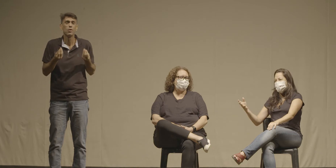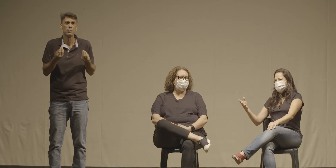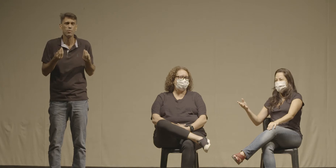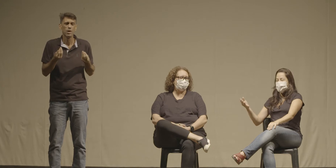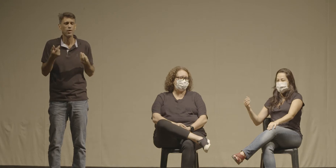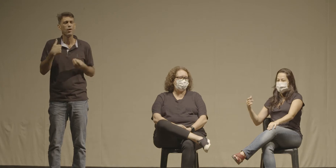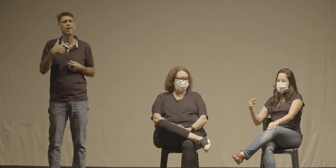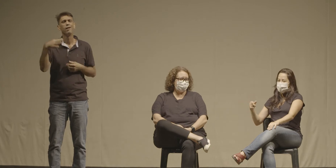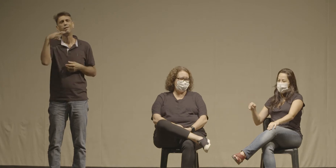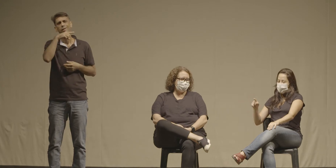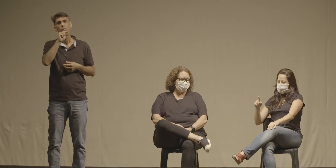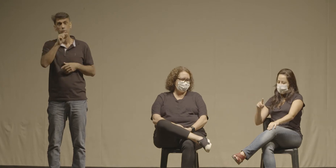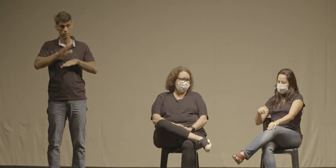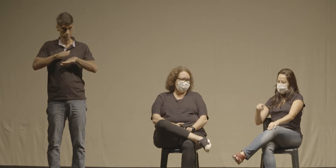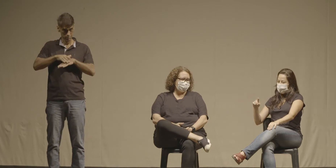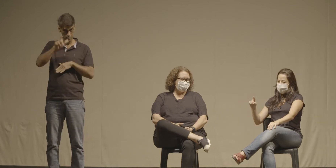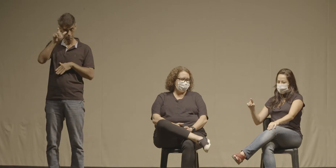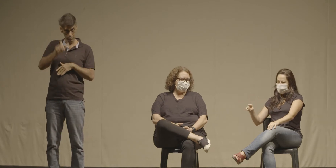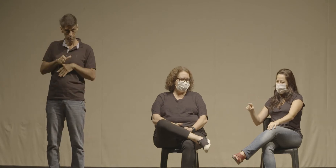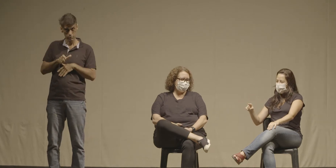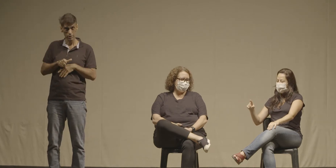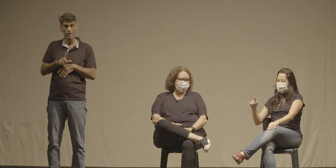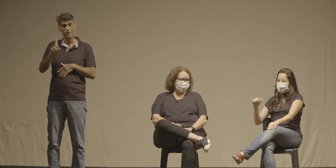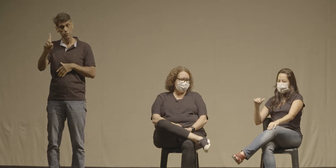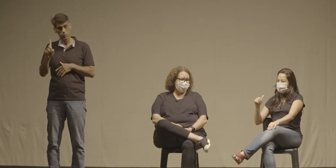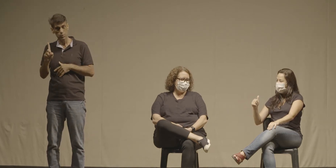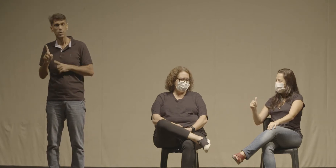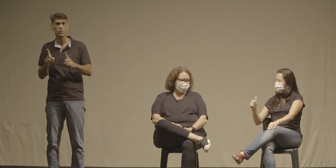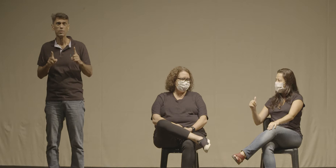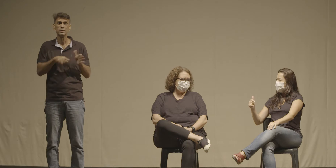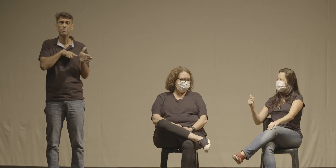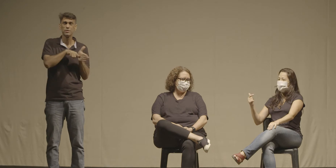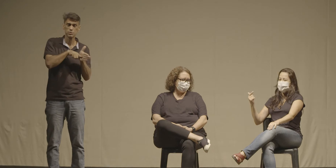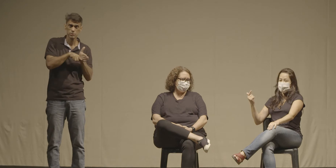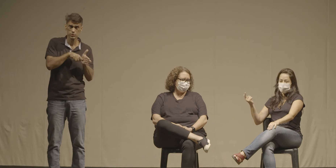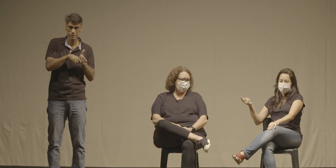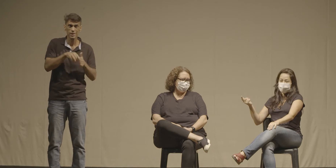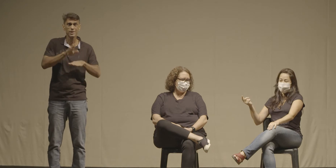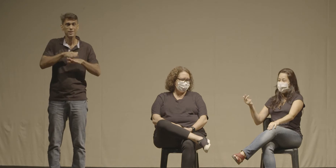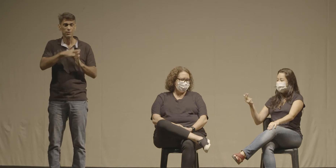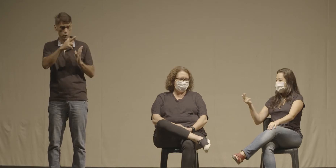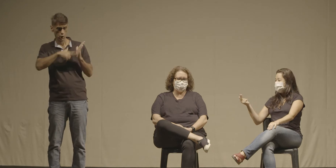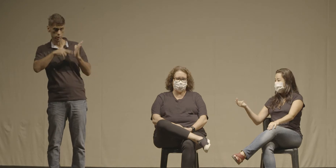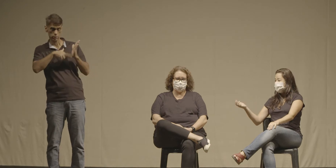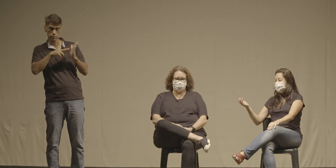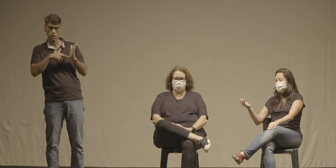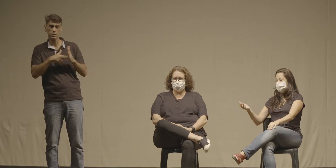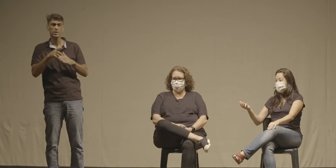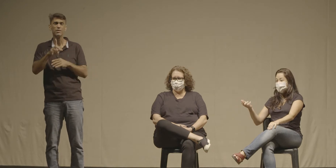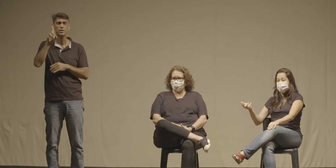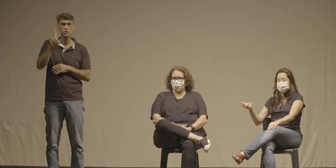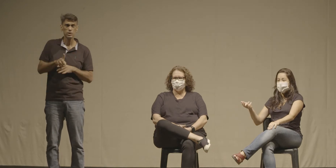deu conta de que a mesma pessoa que ia ser atriz e a figurante era a que estava fazendo a pesquisa, que estava fazendo o roteiro, que estava fazendo a